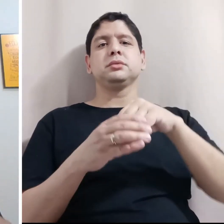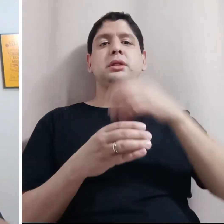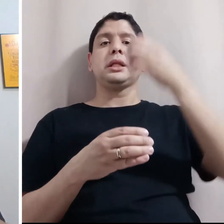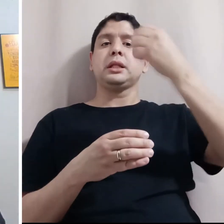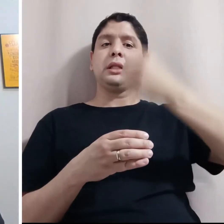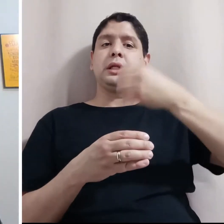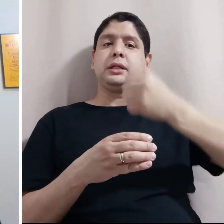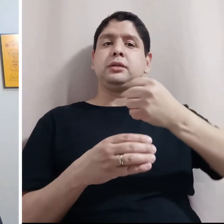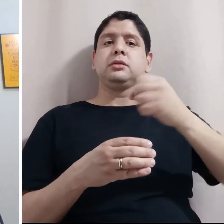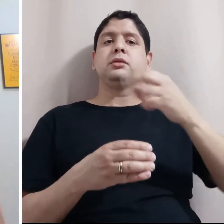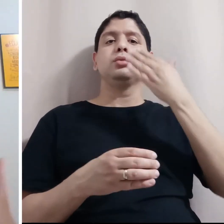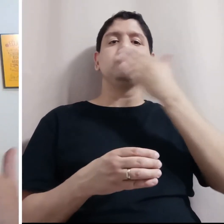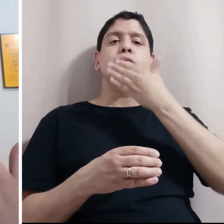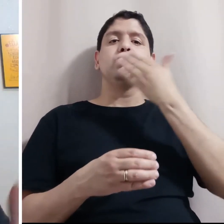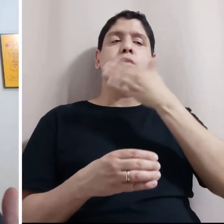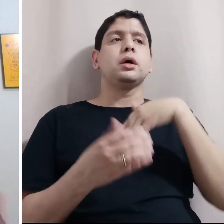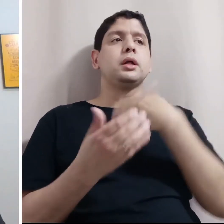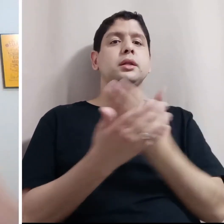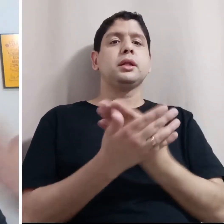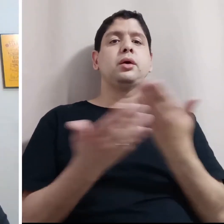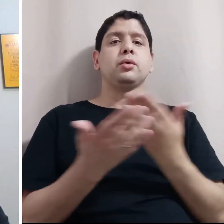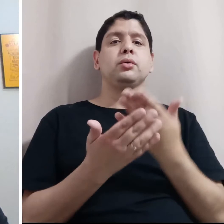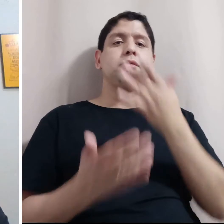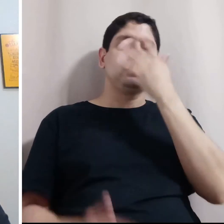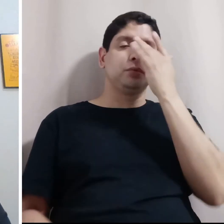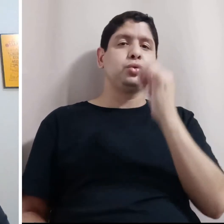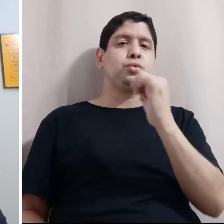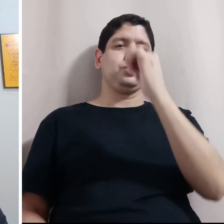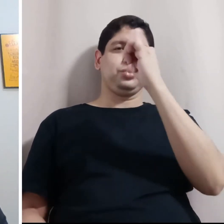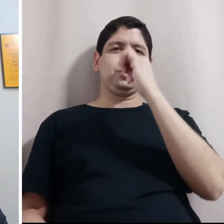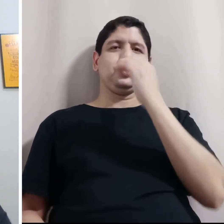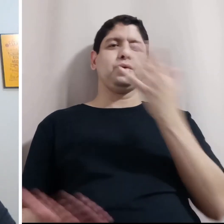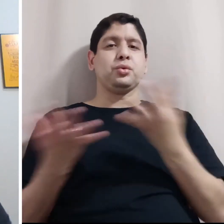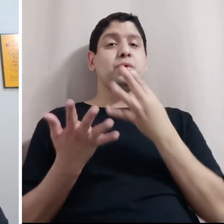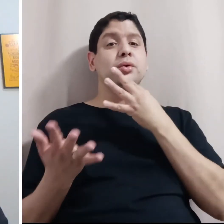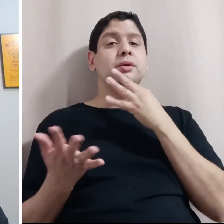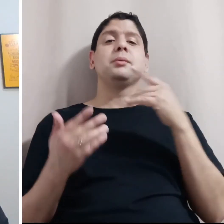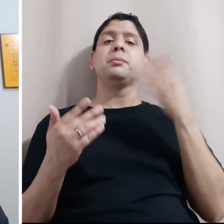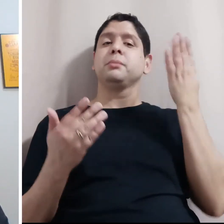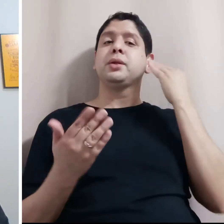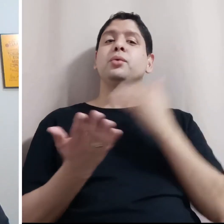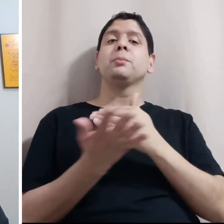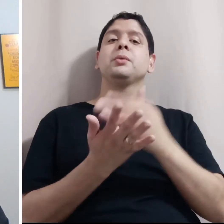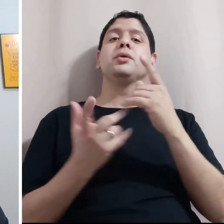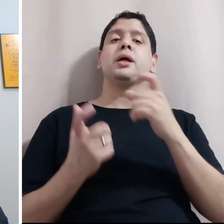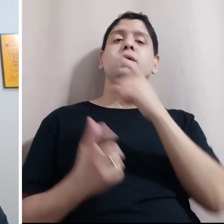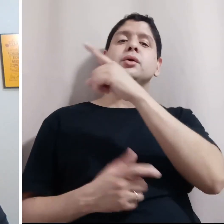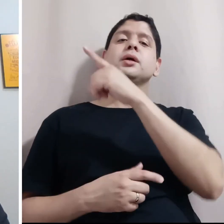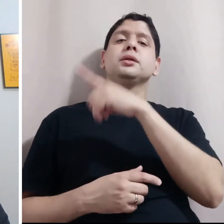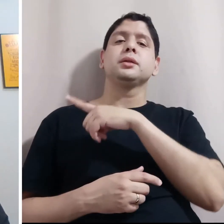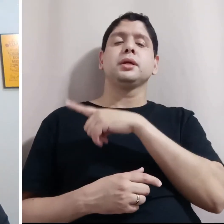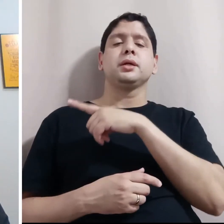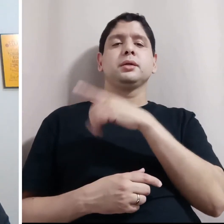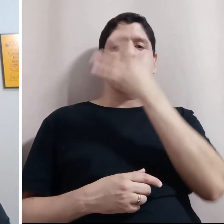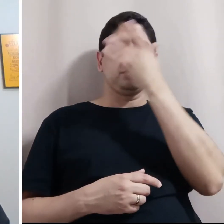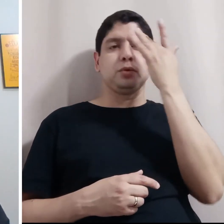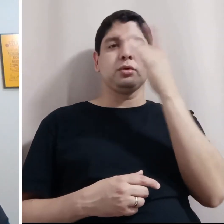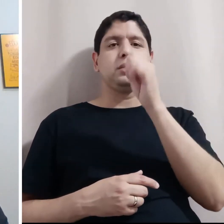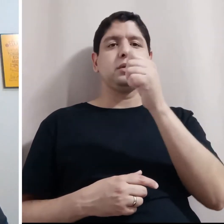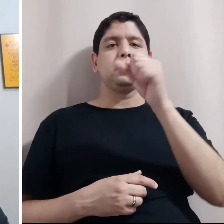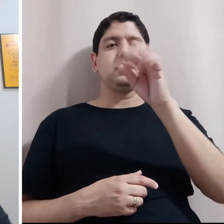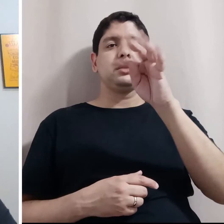foi adicionado leite, foi adicionado açúcar e virou o chocolate que a gente conhece, né? E para a